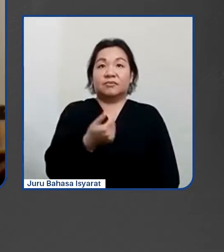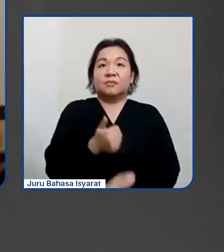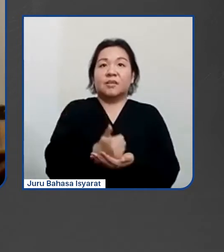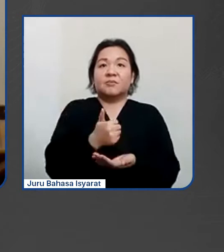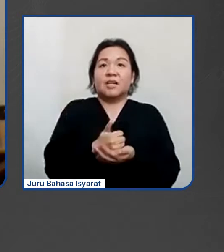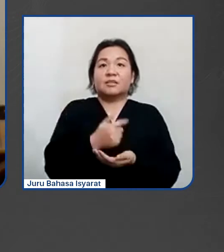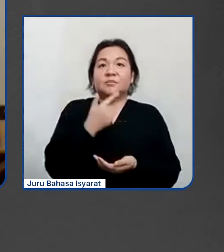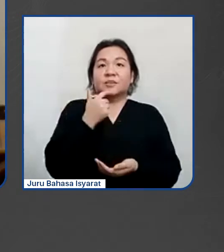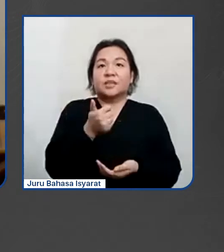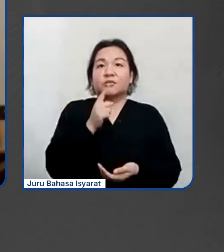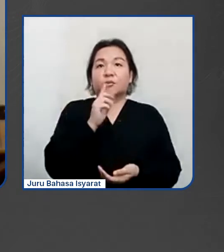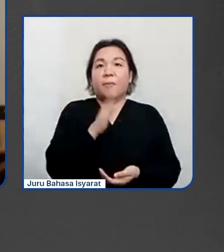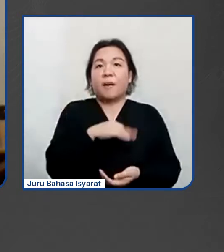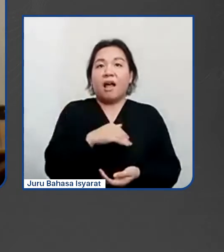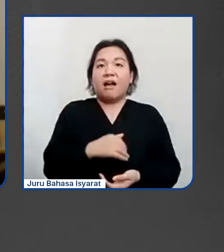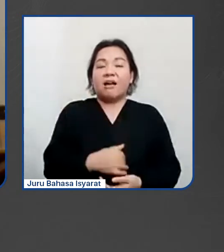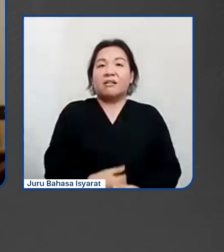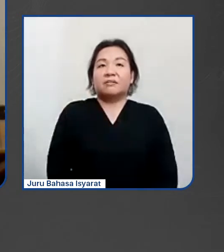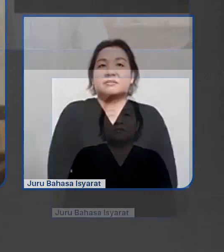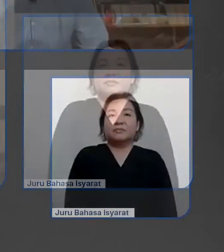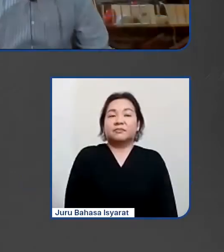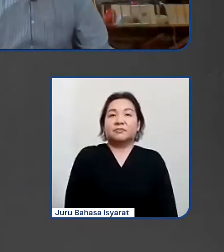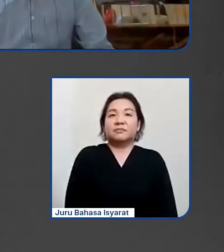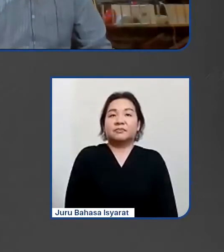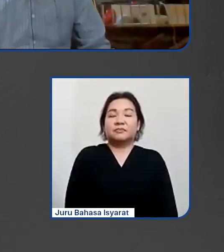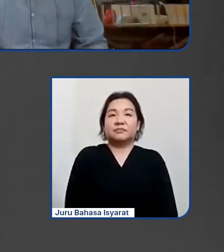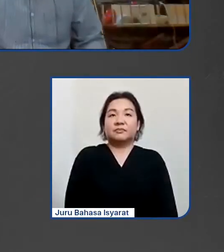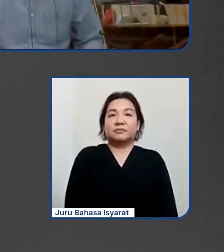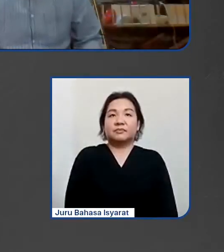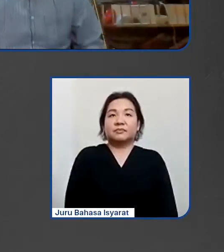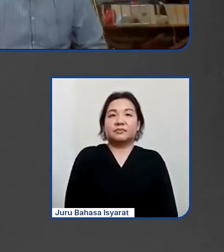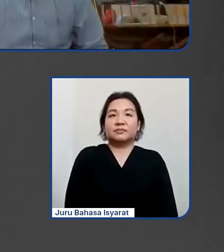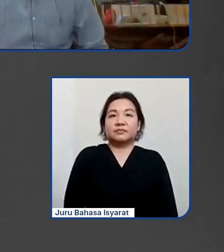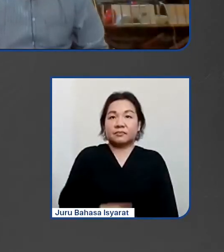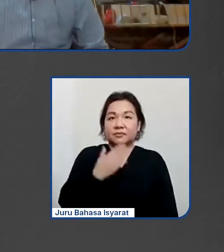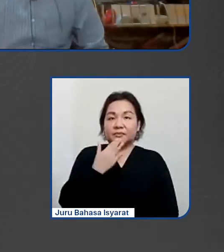kembalinya acara berlangsung. Makasih.